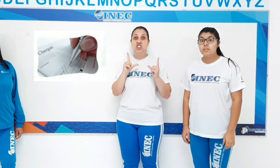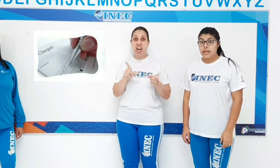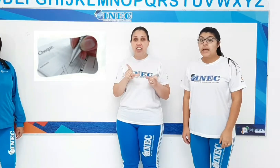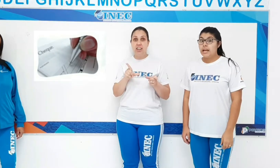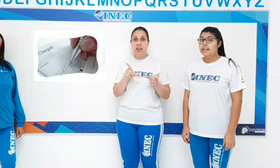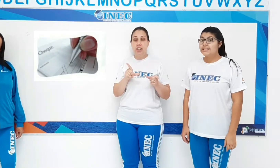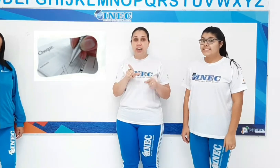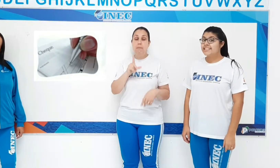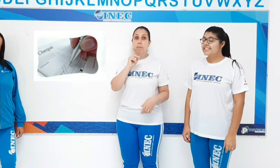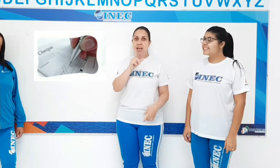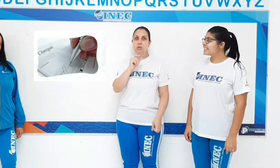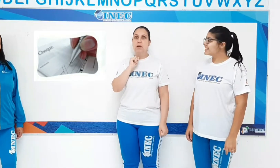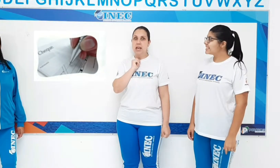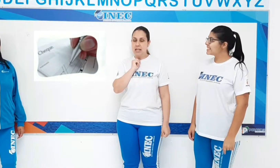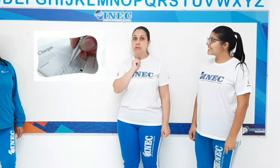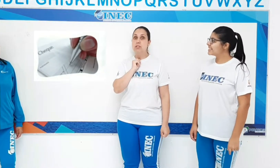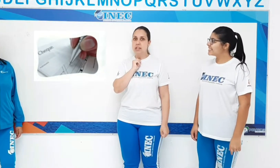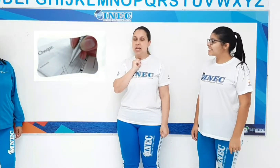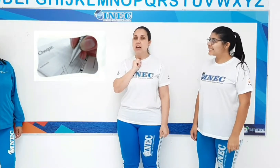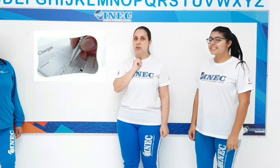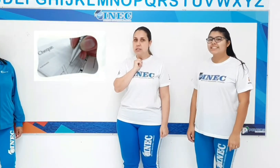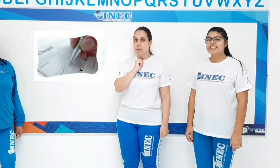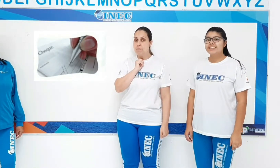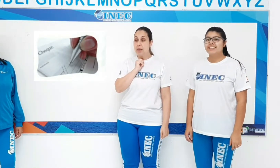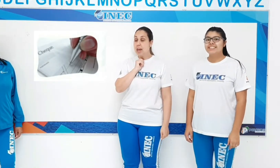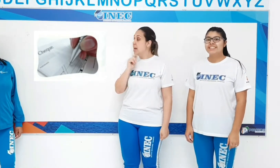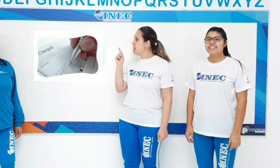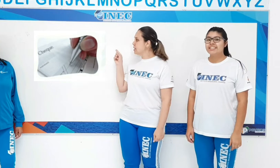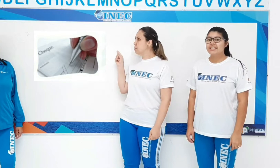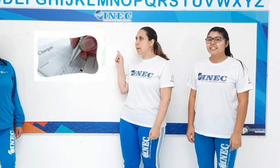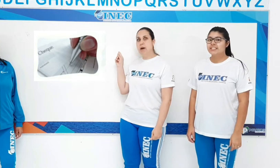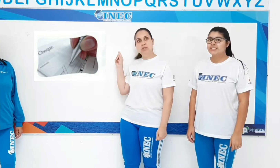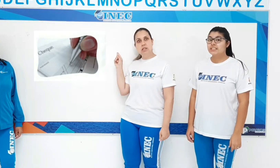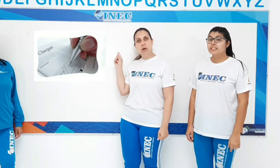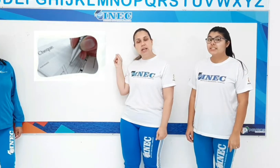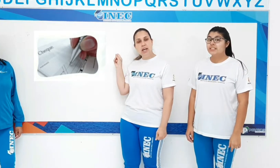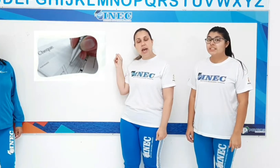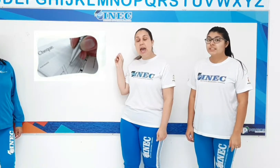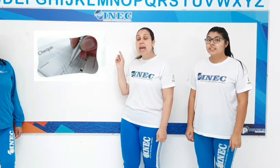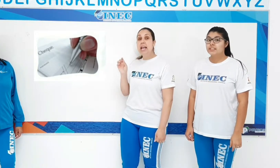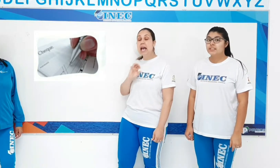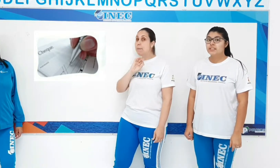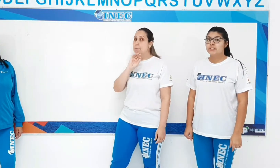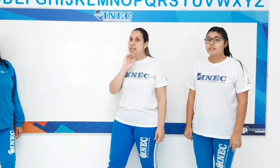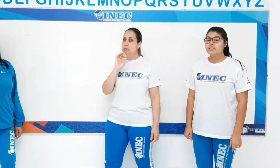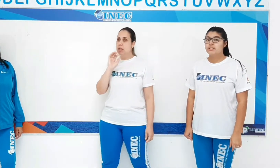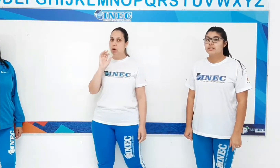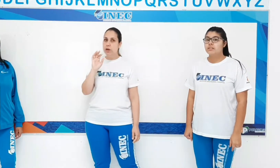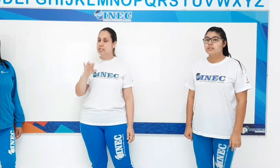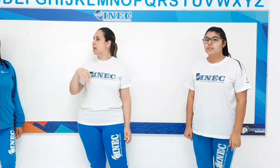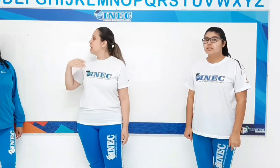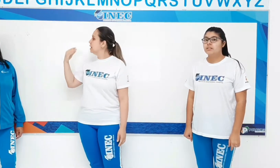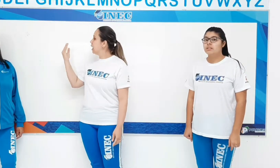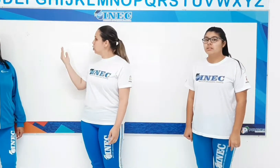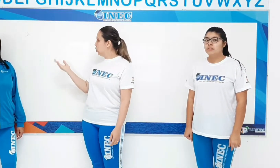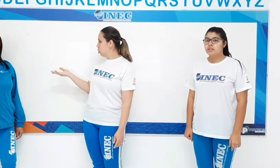de cheque. E peço para eles mostrarem a você. E esse papelzinho aqui, ele é a mesma